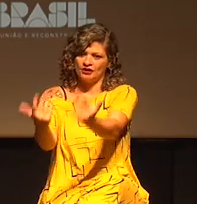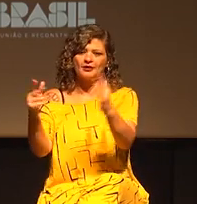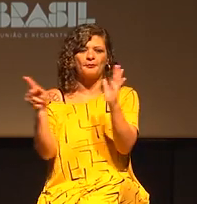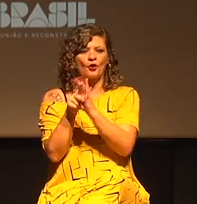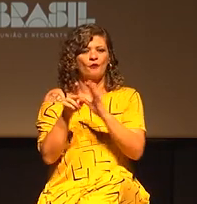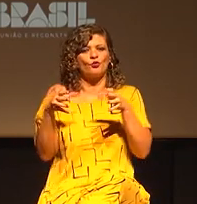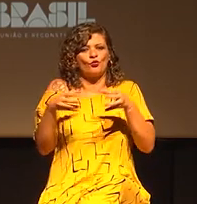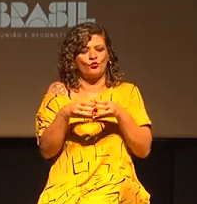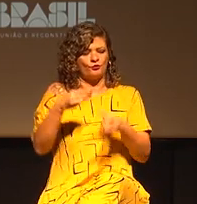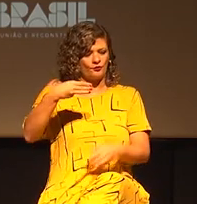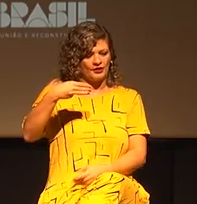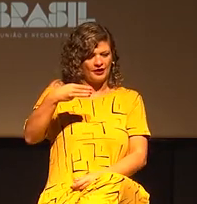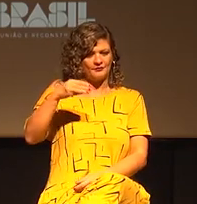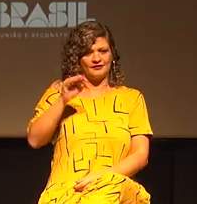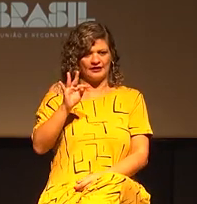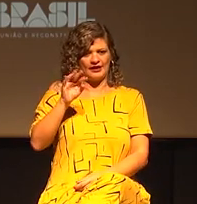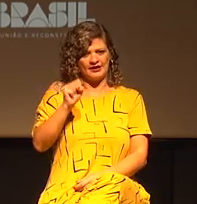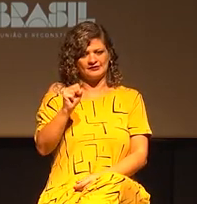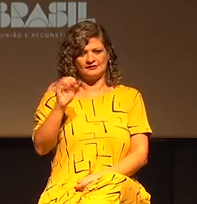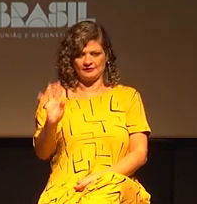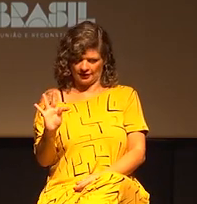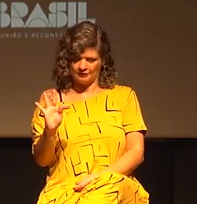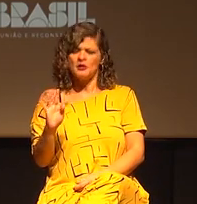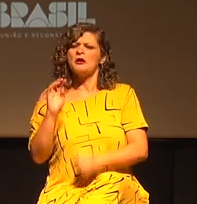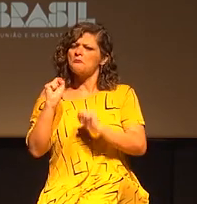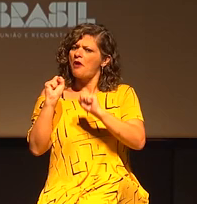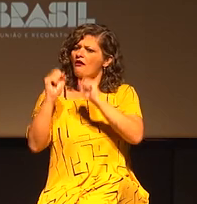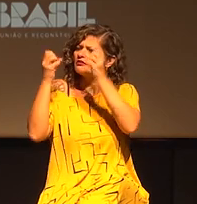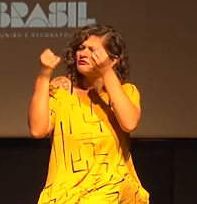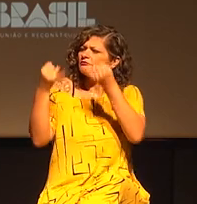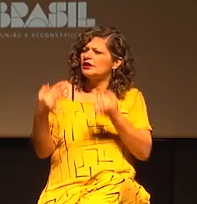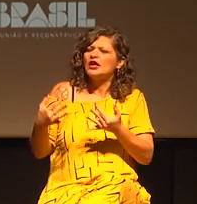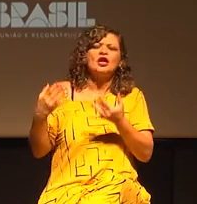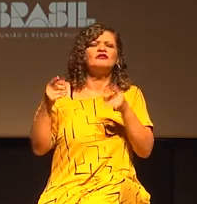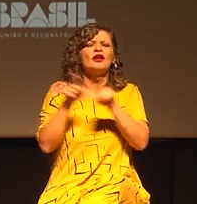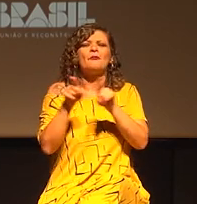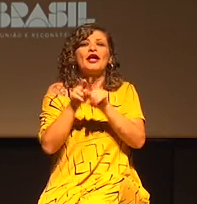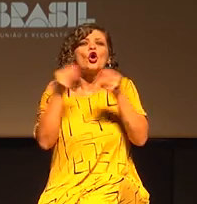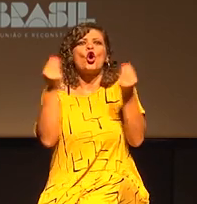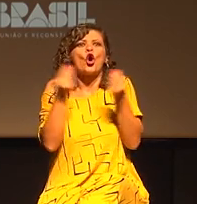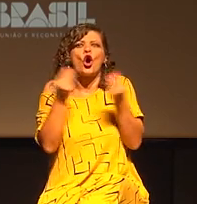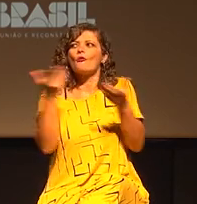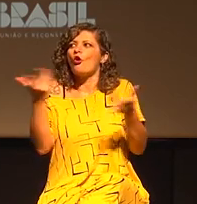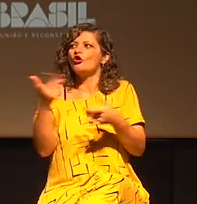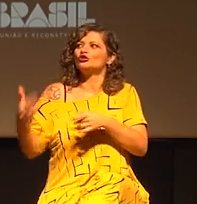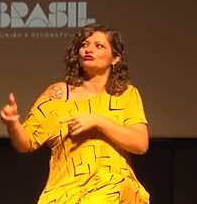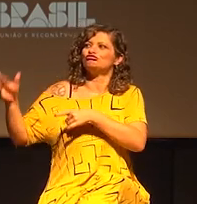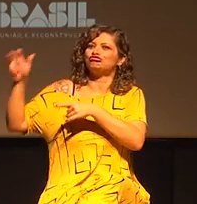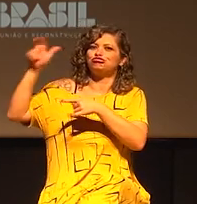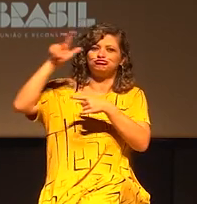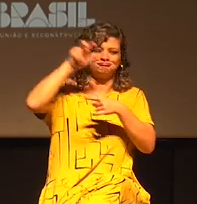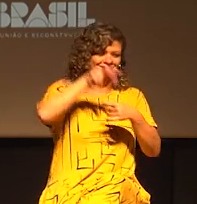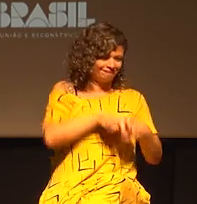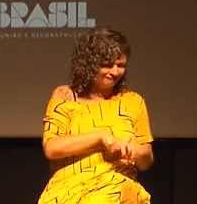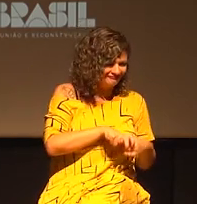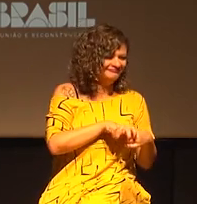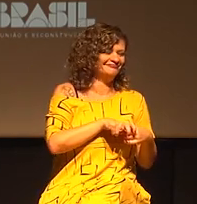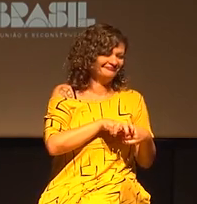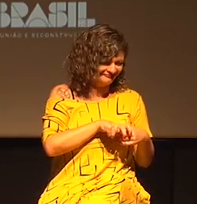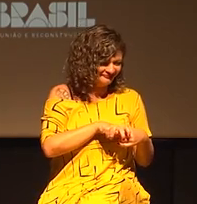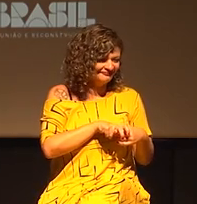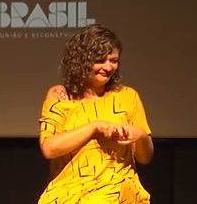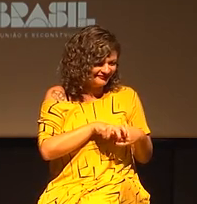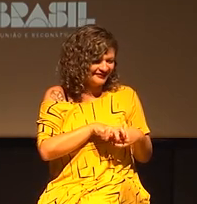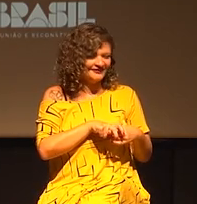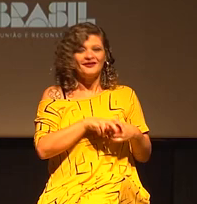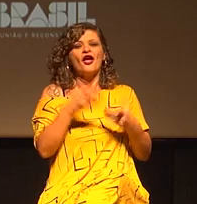pouquinho e falar um pouco acho que como a né ela entrou caiu aqui hoje para tr uma parte só né ela não viu o filme